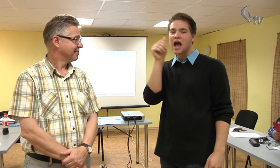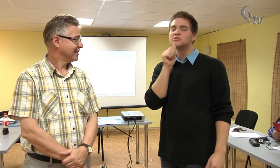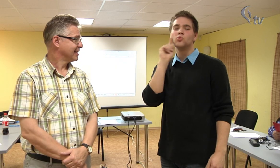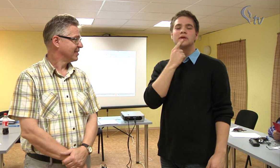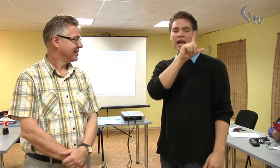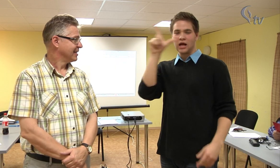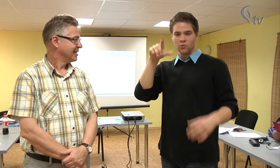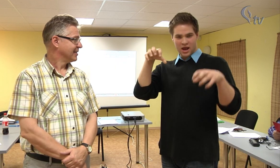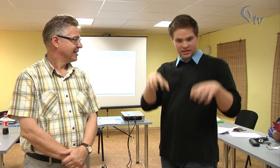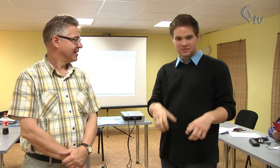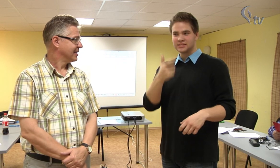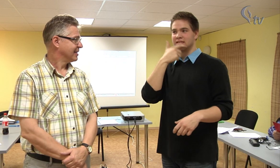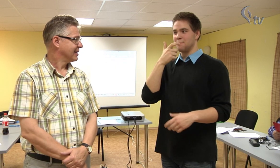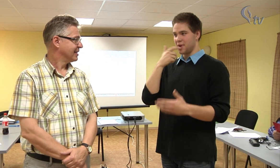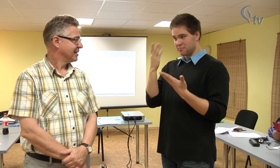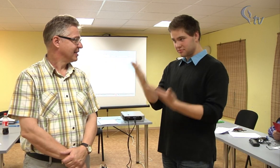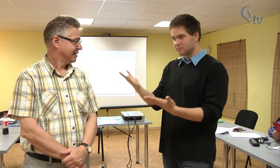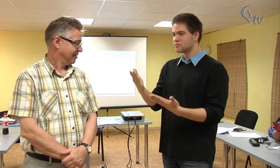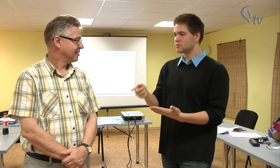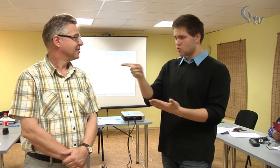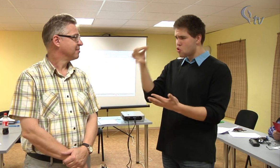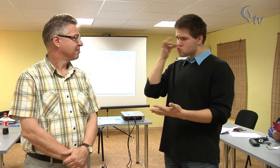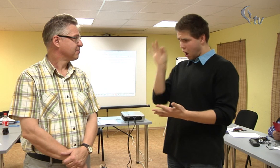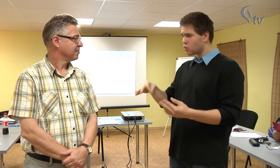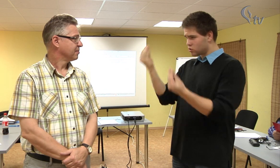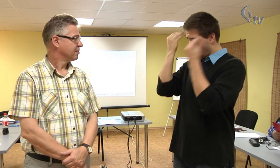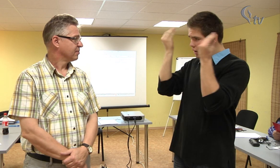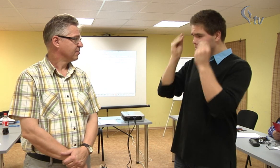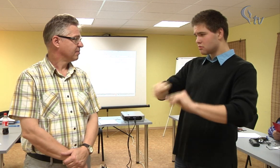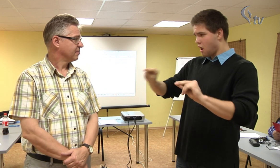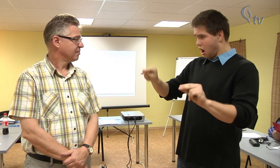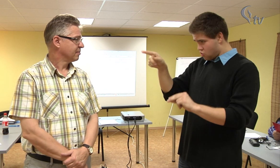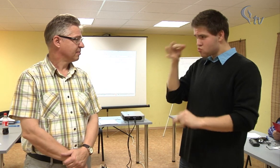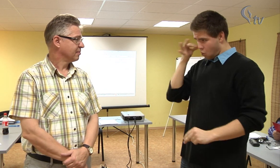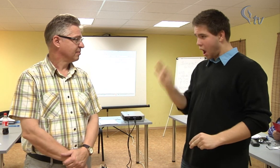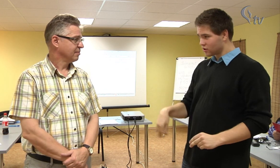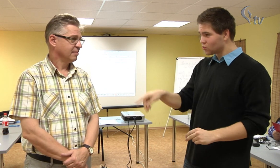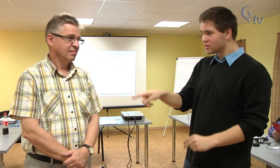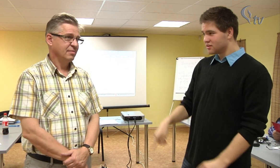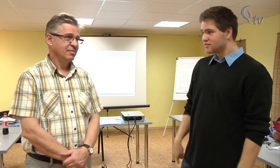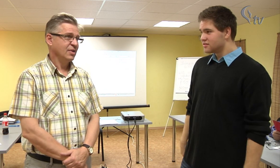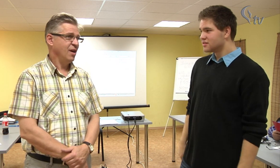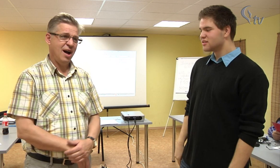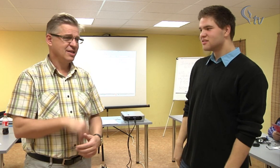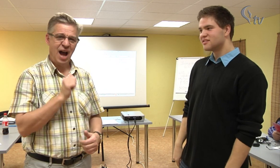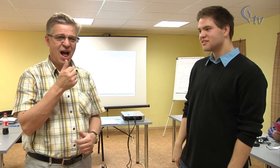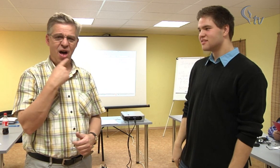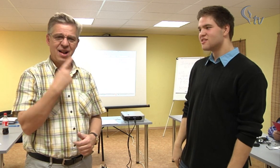Eesti Kurtide Liidu esimees Tiit Papp, sinul on juba kogemusi selliste koolituste läbiviimiseks, eks ole? Jah,